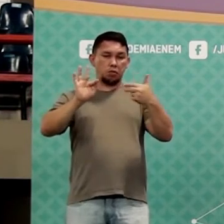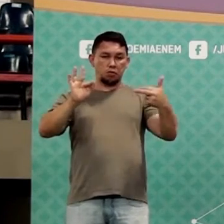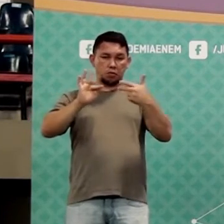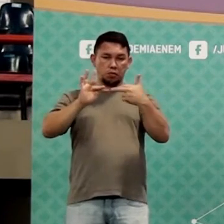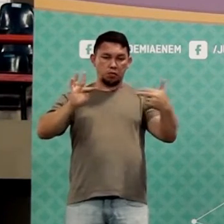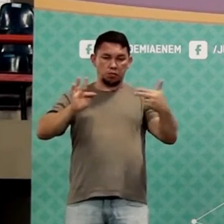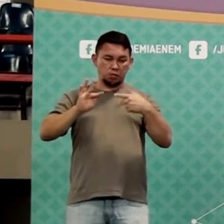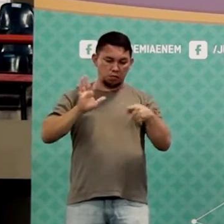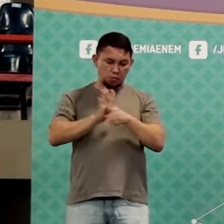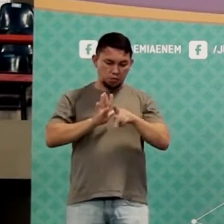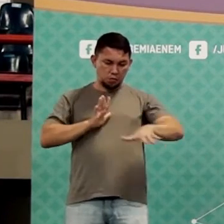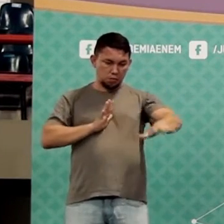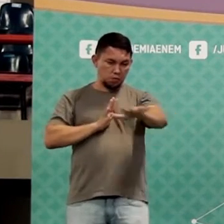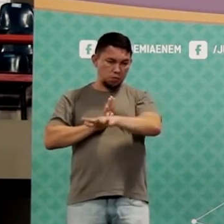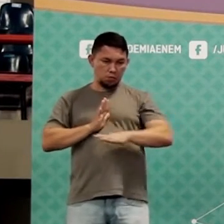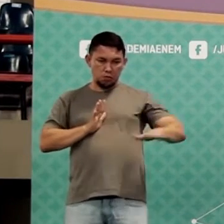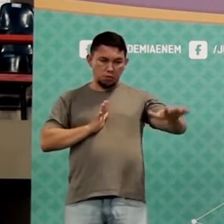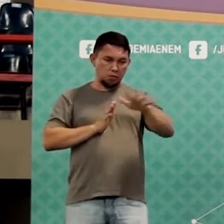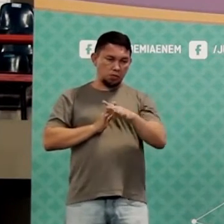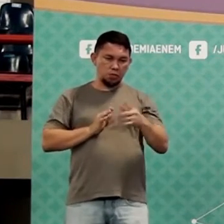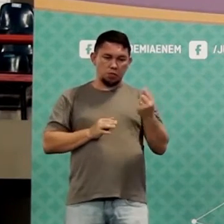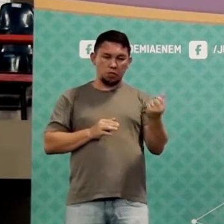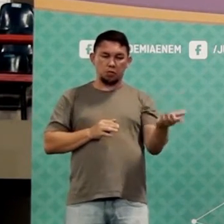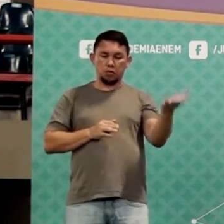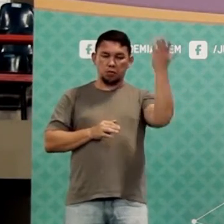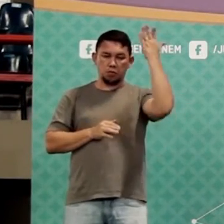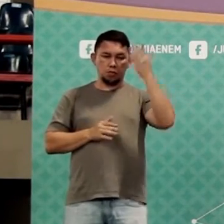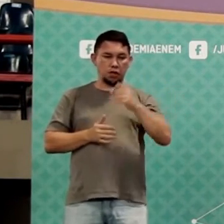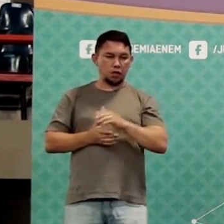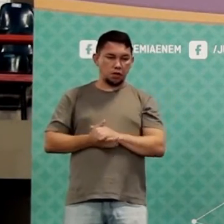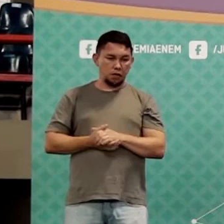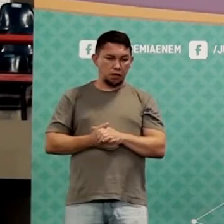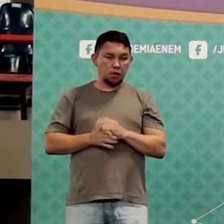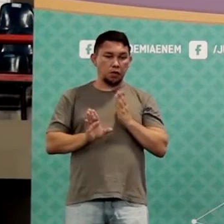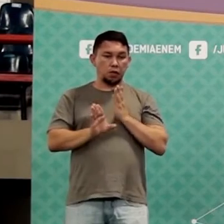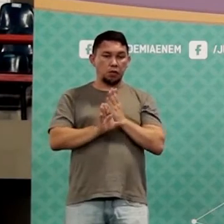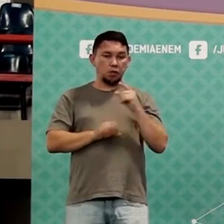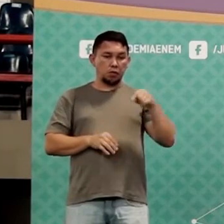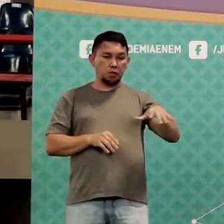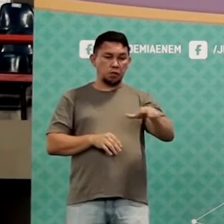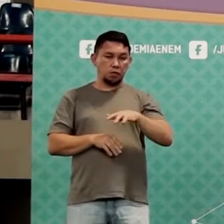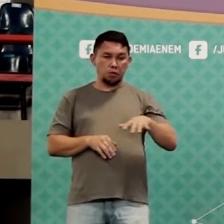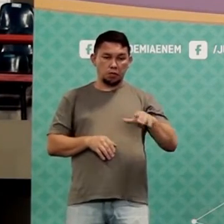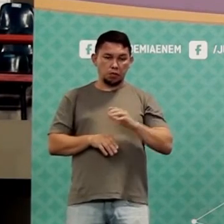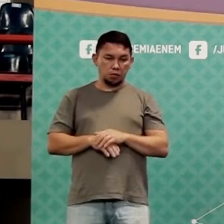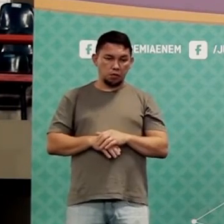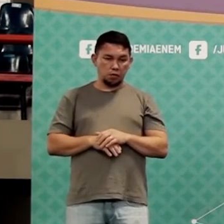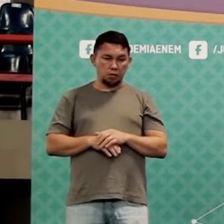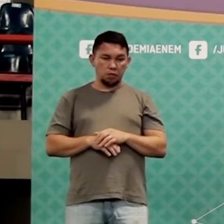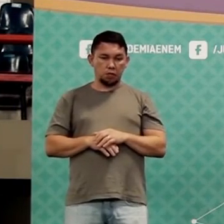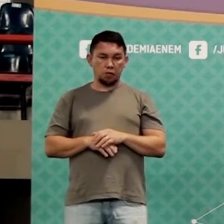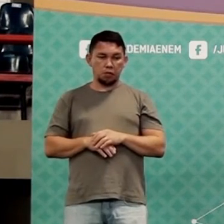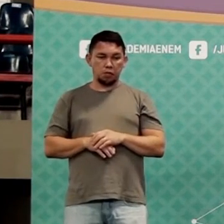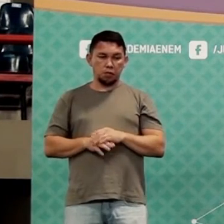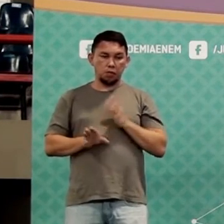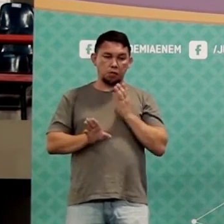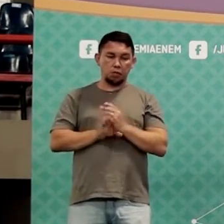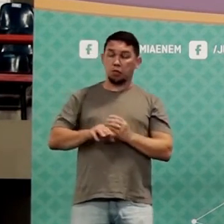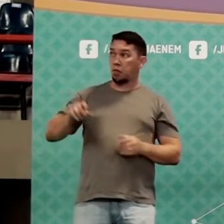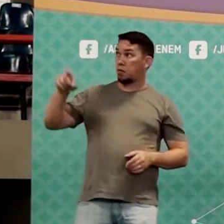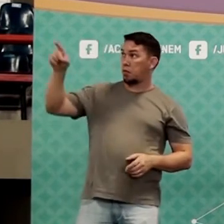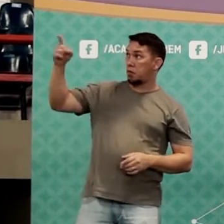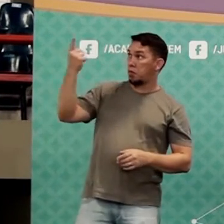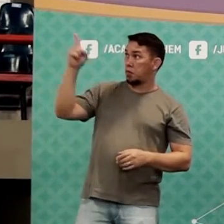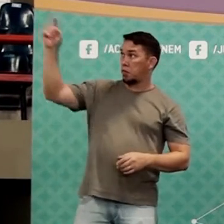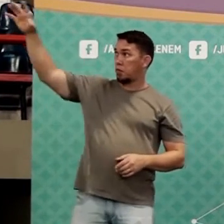que não são da nossa região, são muito mais caras. Só porque não é daqui. Eu não estou pegando, eu não estou transformando a fruta. Eu estou tirando de